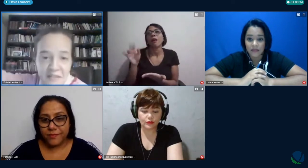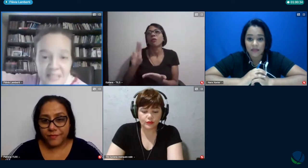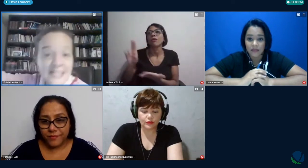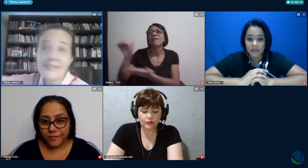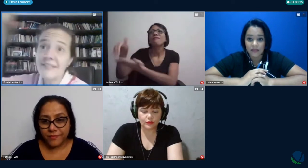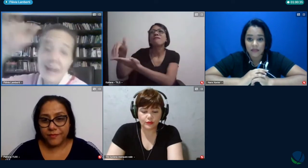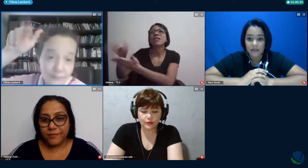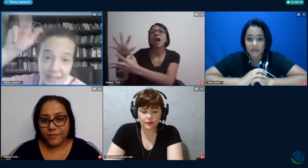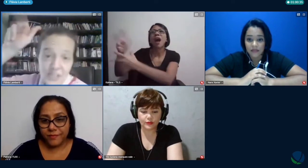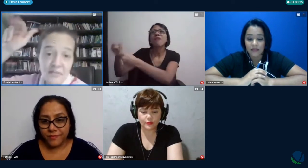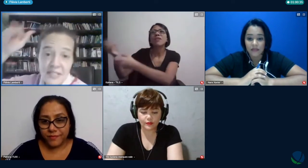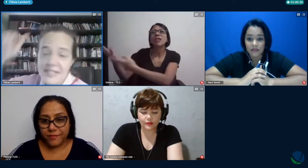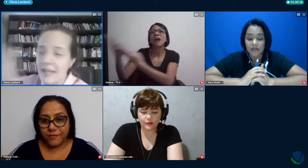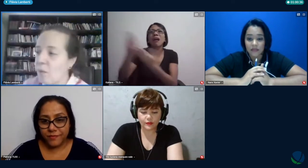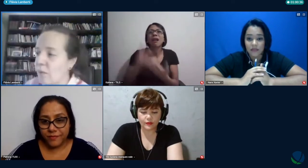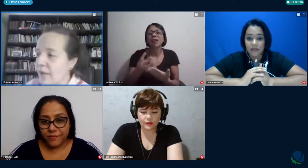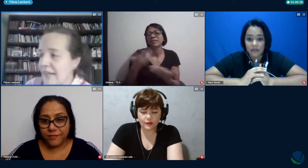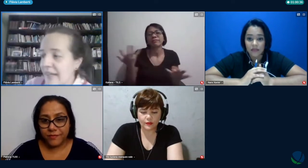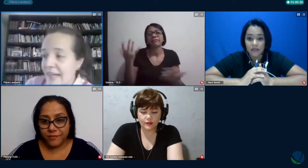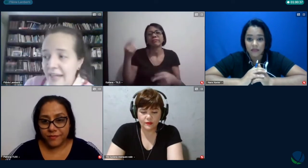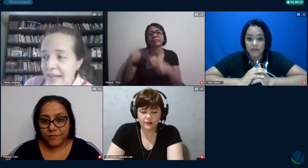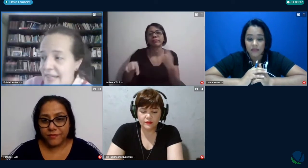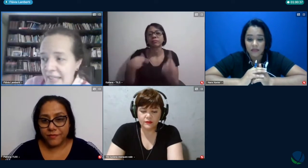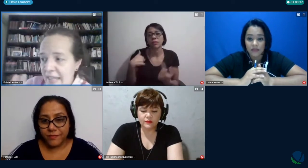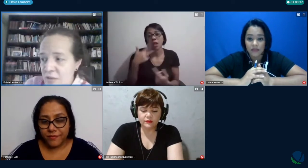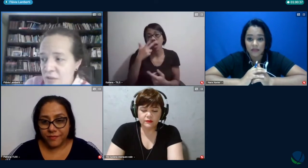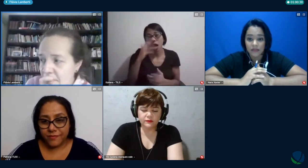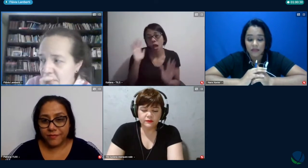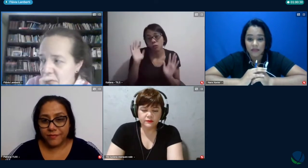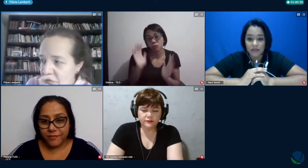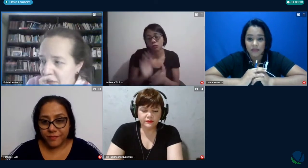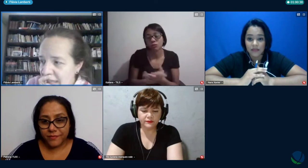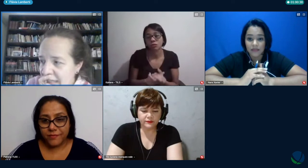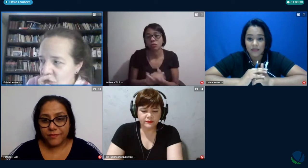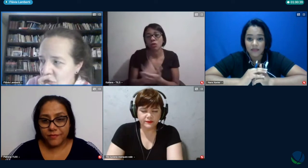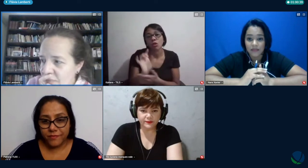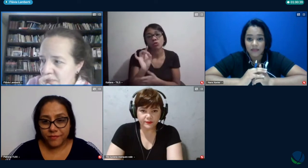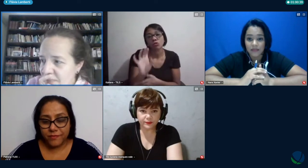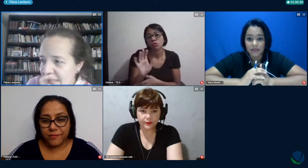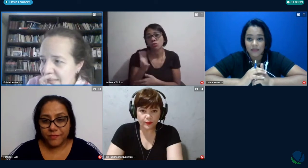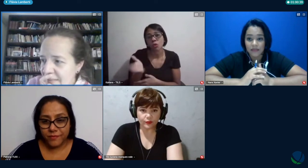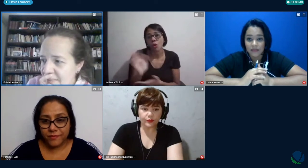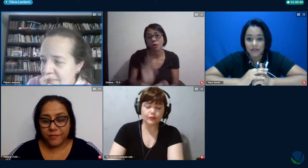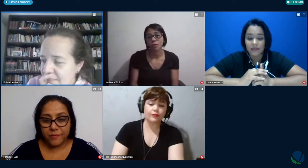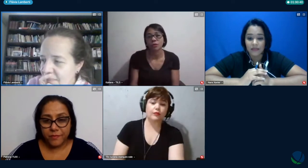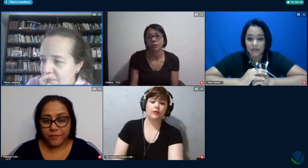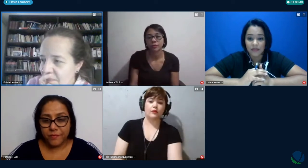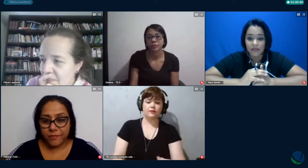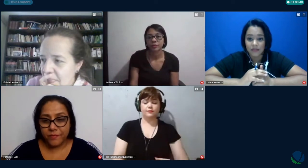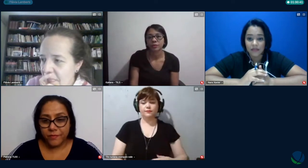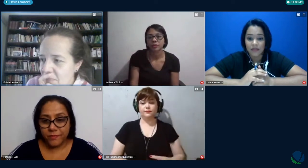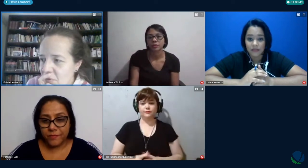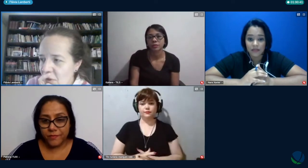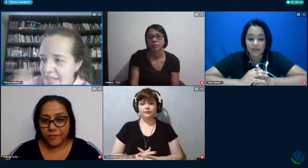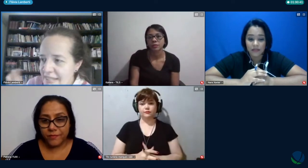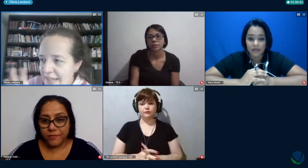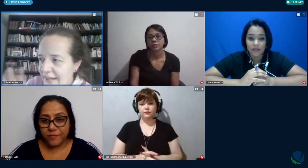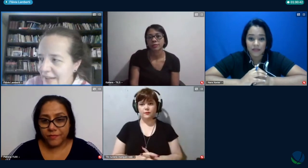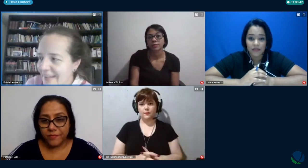que é de, né, de revisão. Assim, só foi isso. Assim,